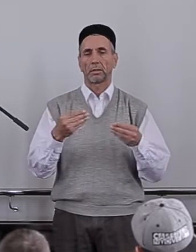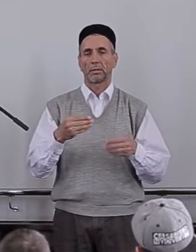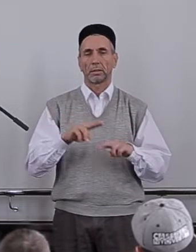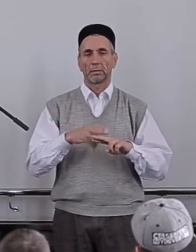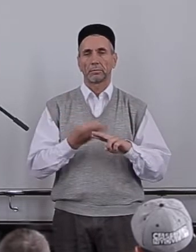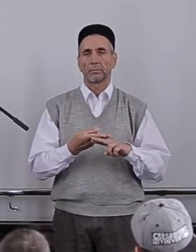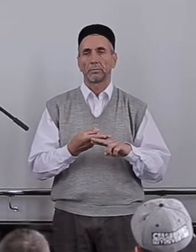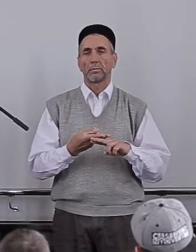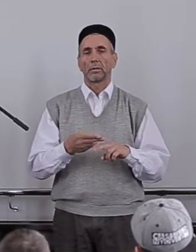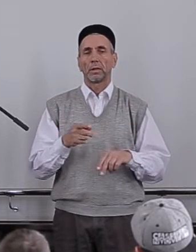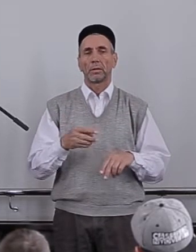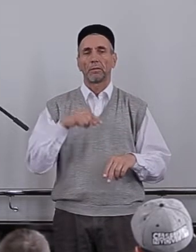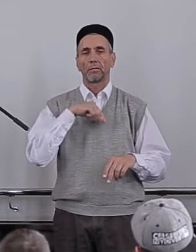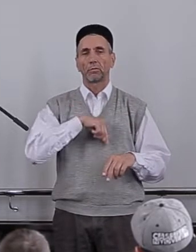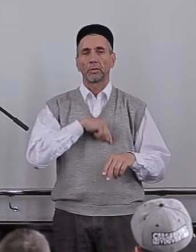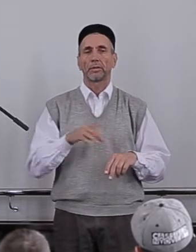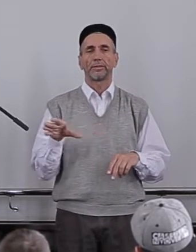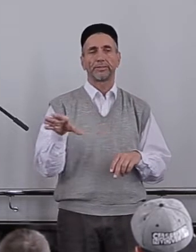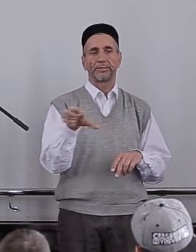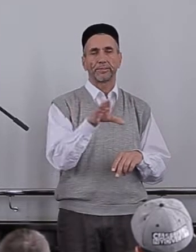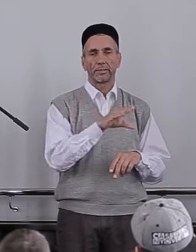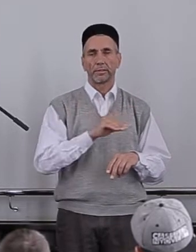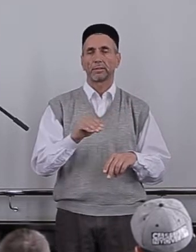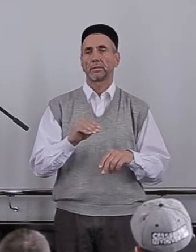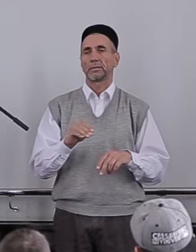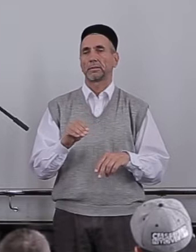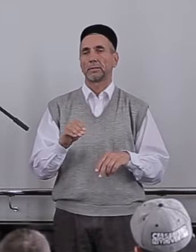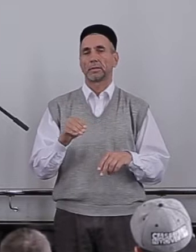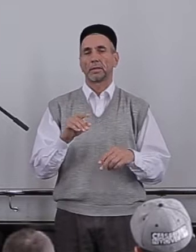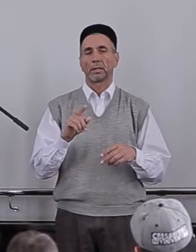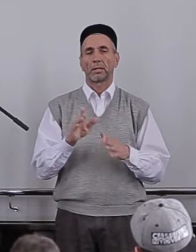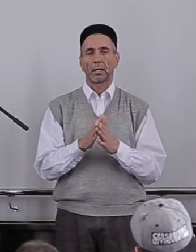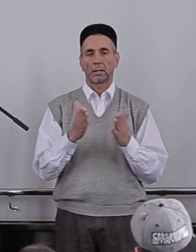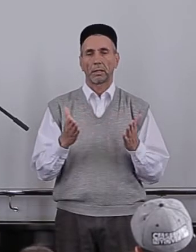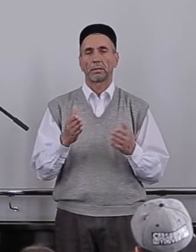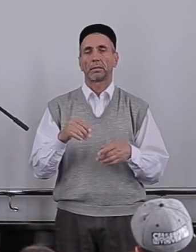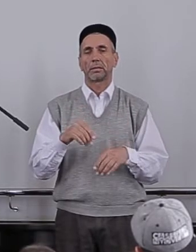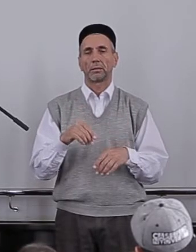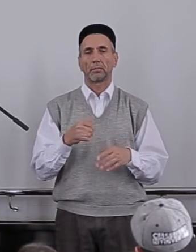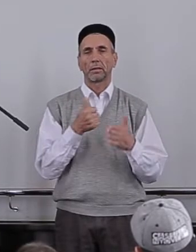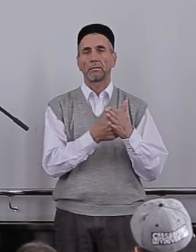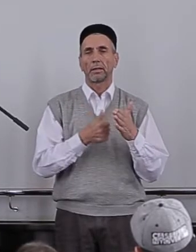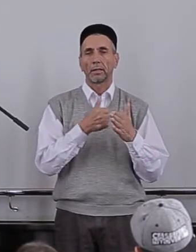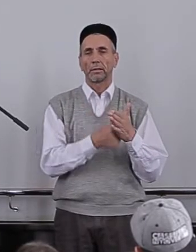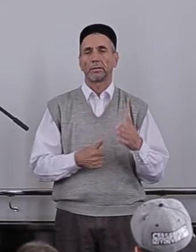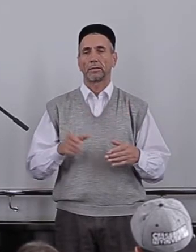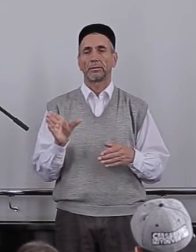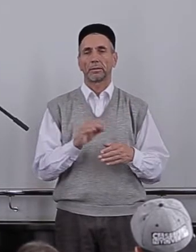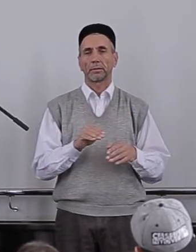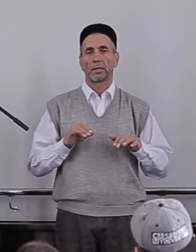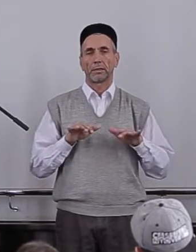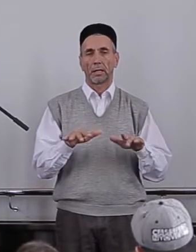teala'ya gümül türlerimizden hamd ve sallarımız, maktav, ılıklarımız